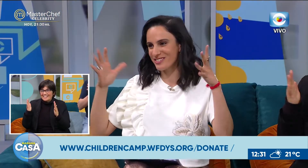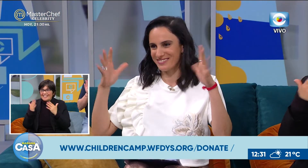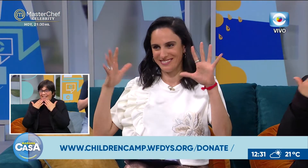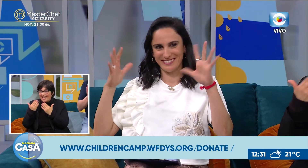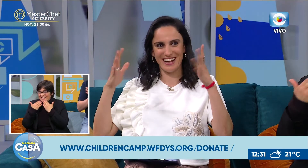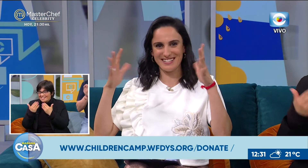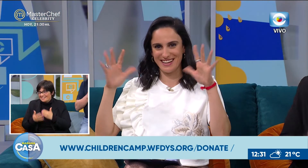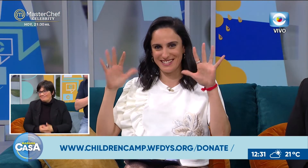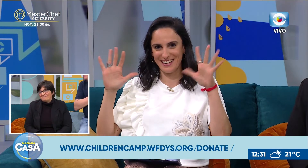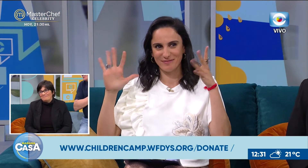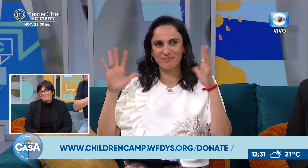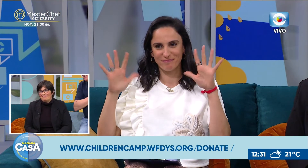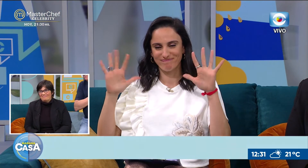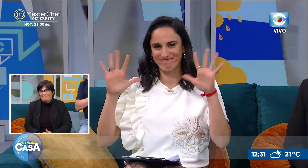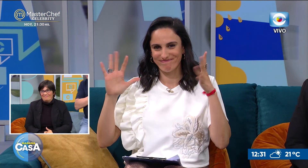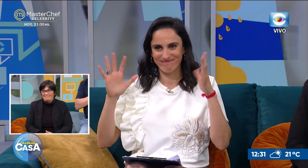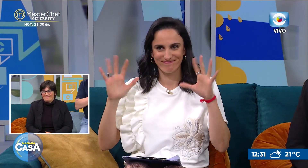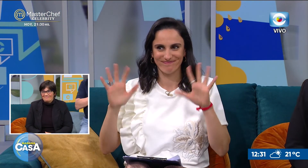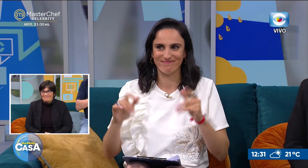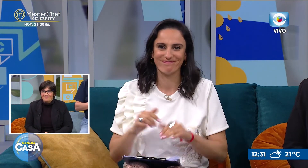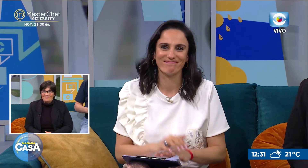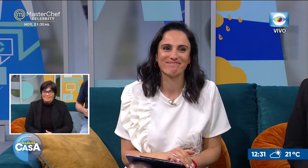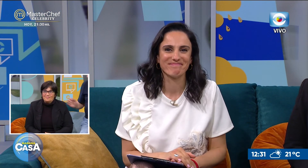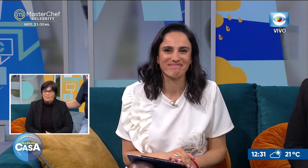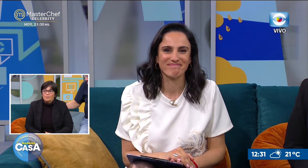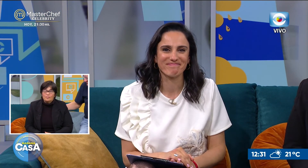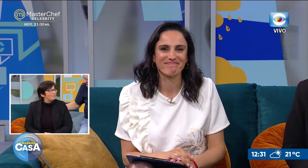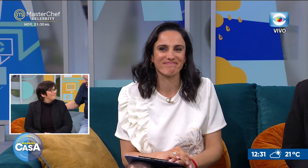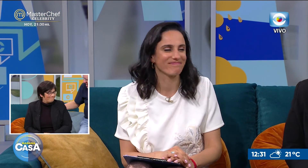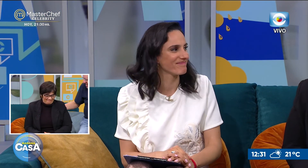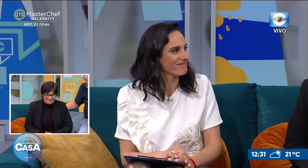para ustedes. Gracias. Un gusto de corazón. Nos reencontramos mañana. Muchas gracias.